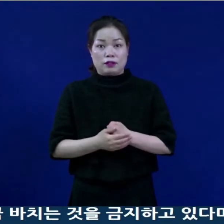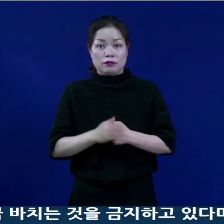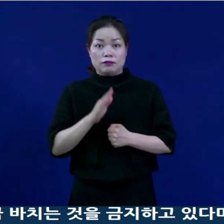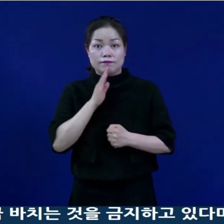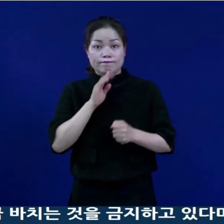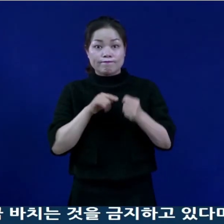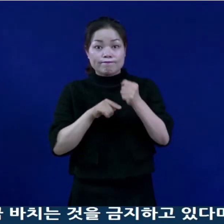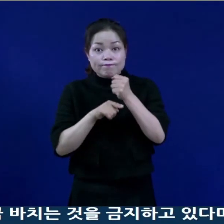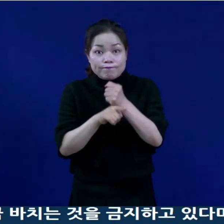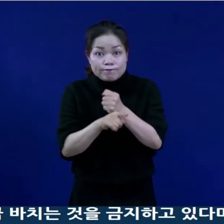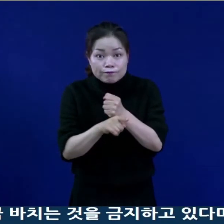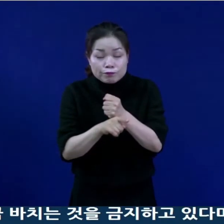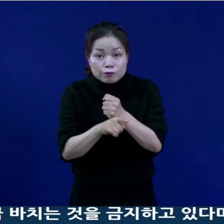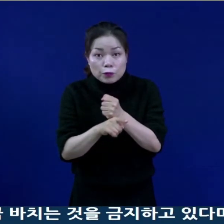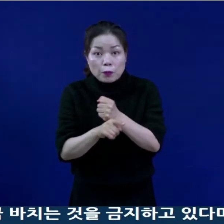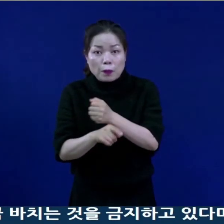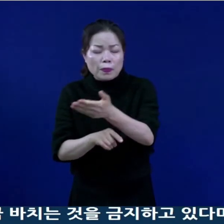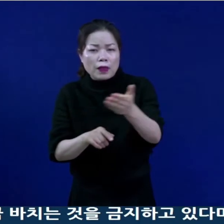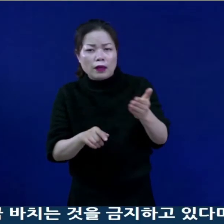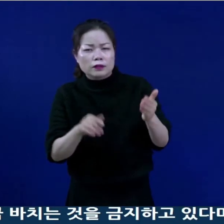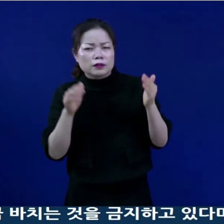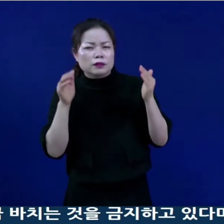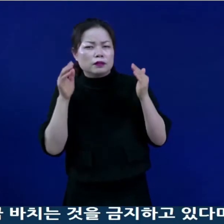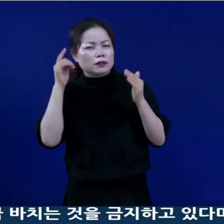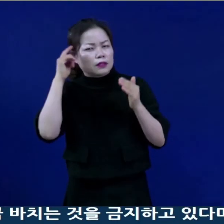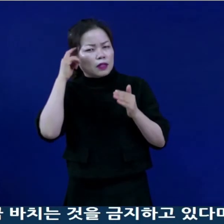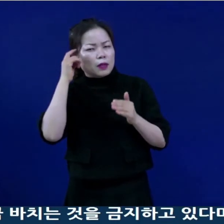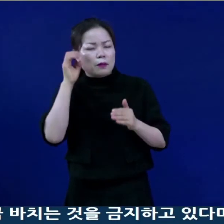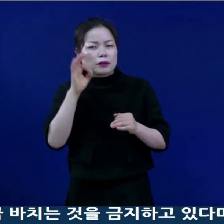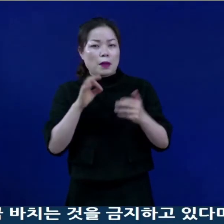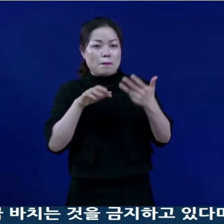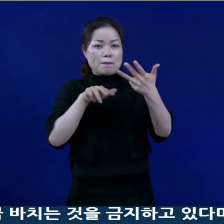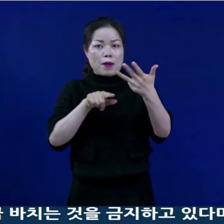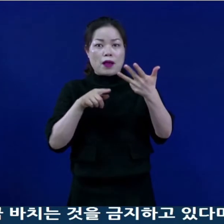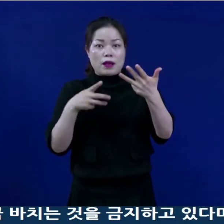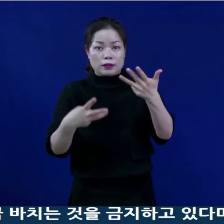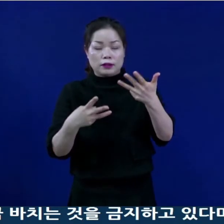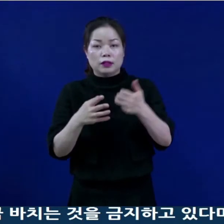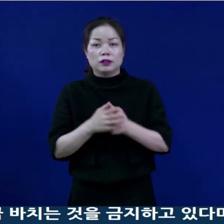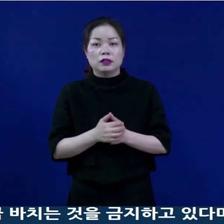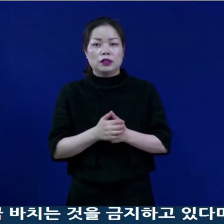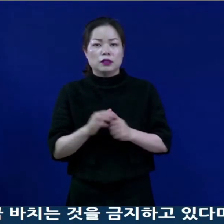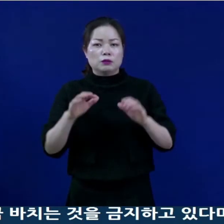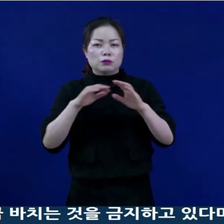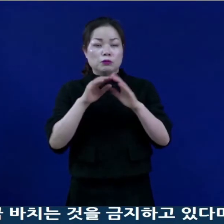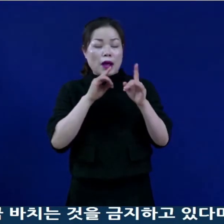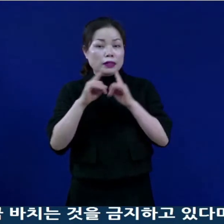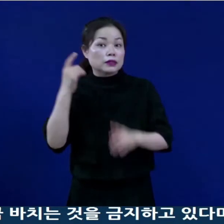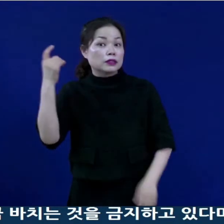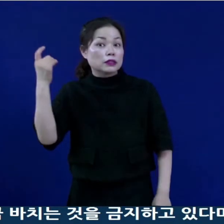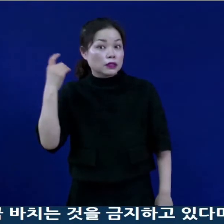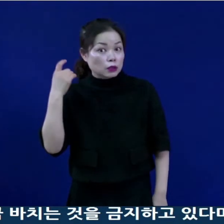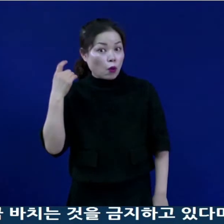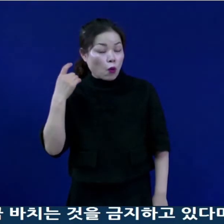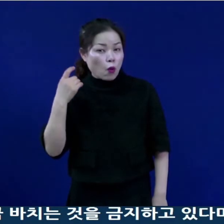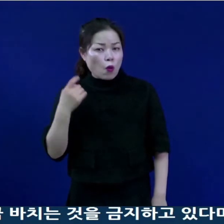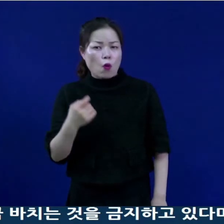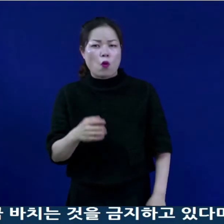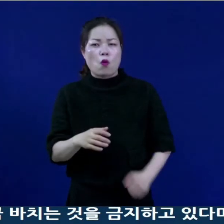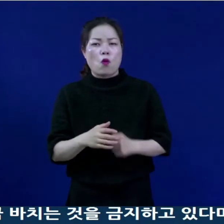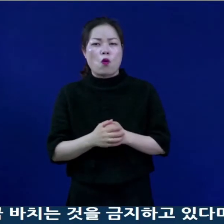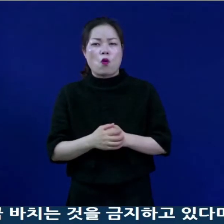진짜 이유입니다. 근데 여러분 우리가 주목할 것은 8절에 나오는데요, 8절에 보면 이 말을 듣고